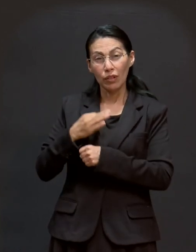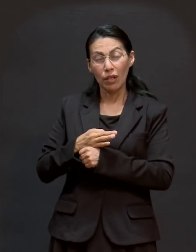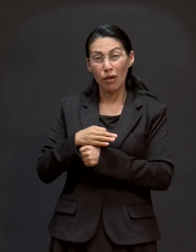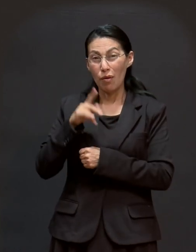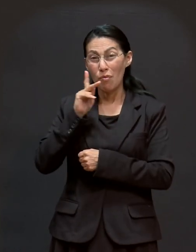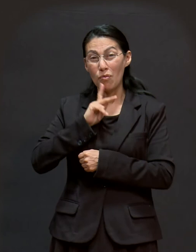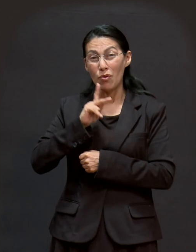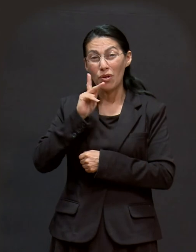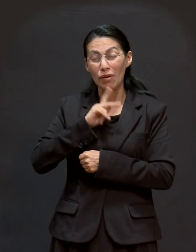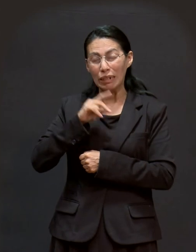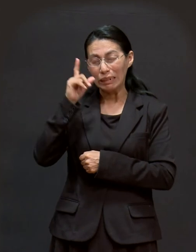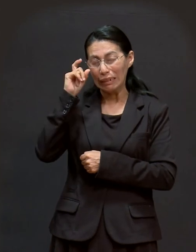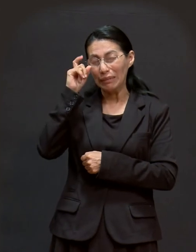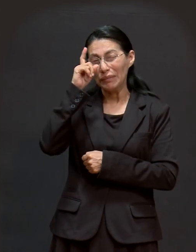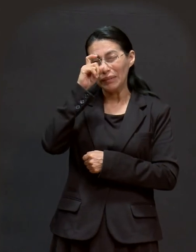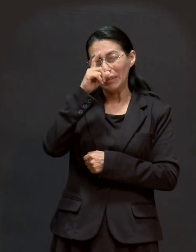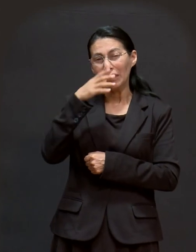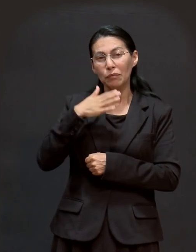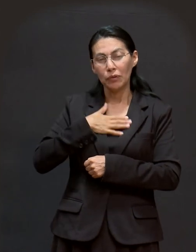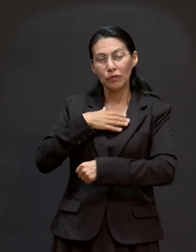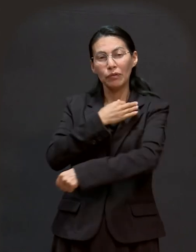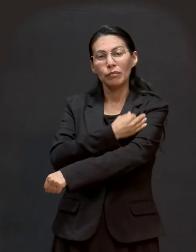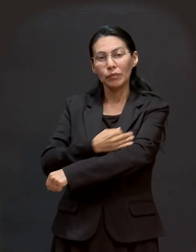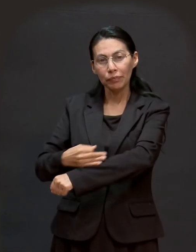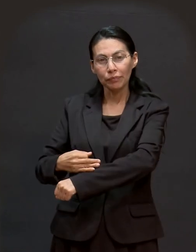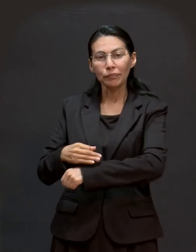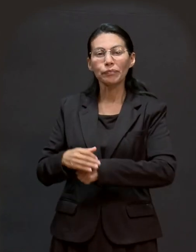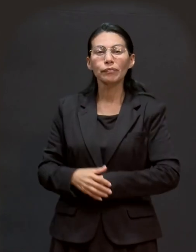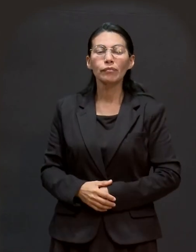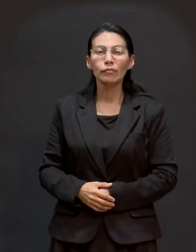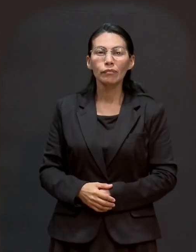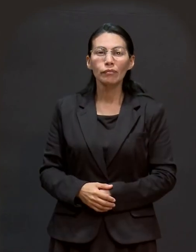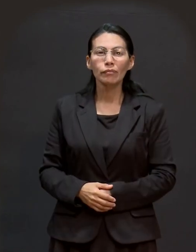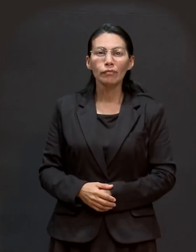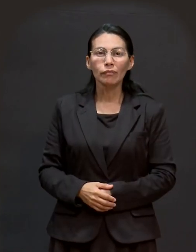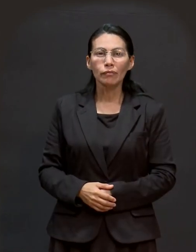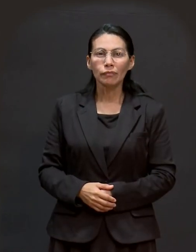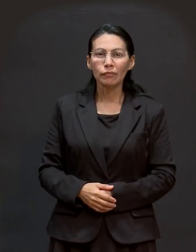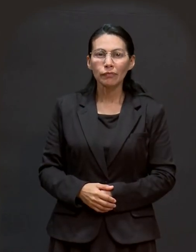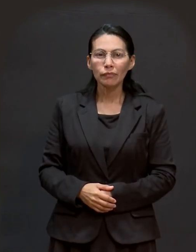yo estoy pasando en este momento por una prueba muy grande en mi familia